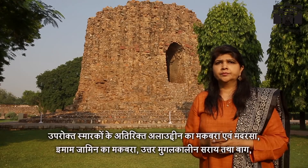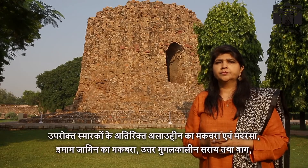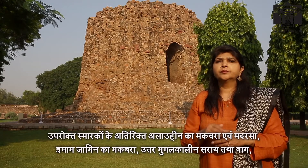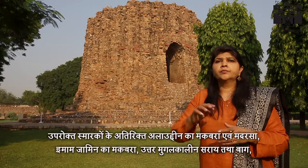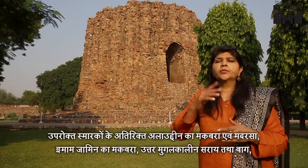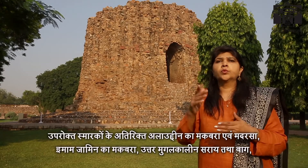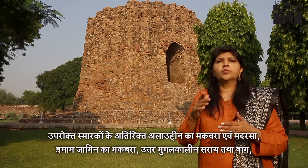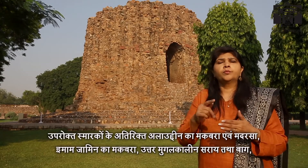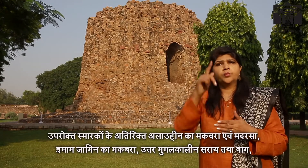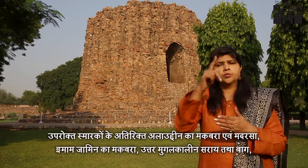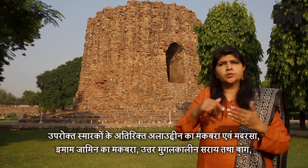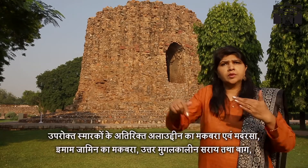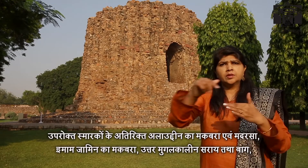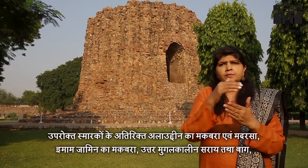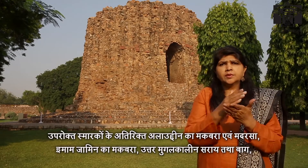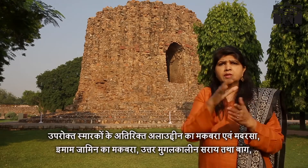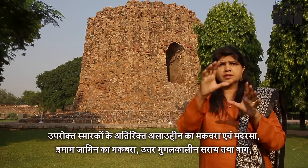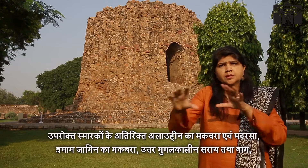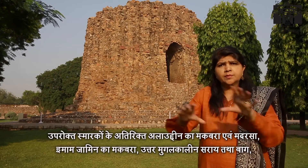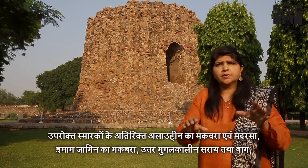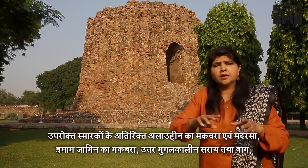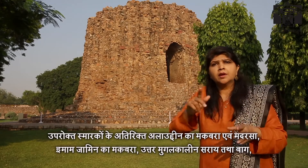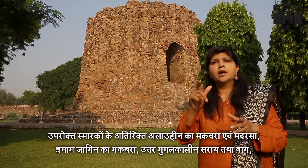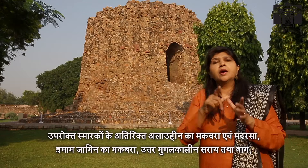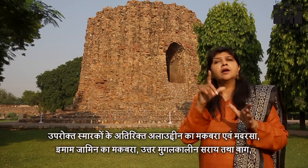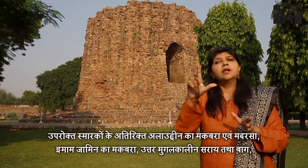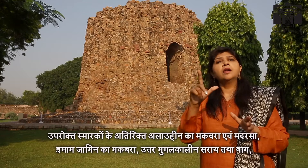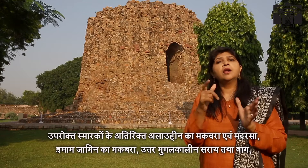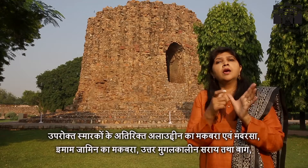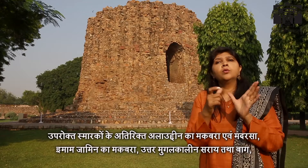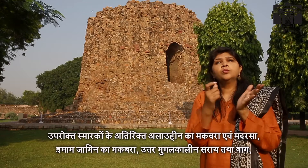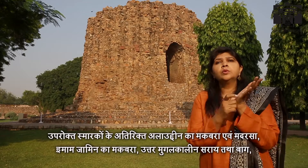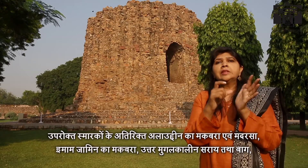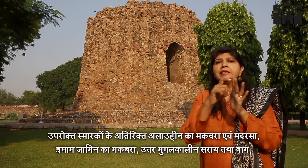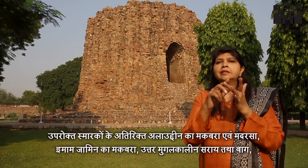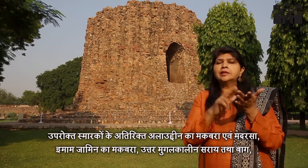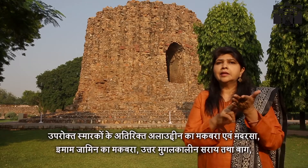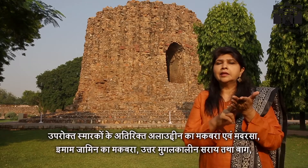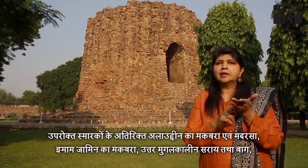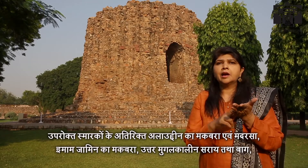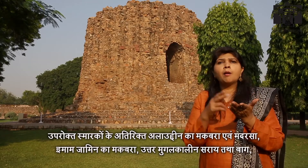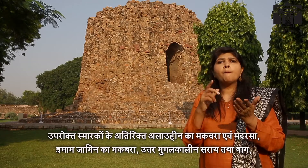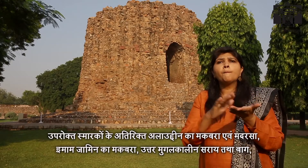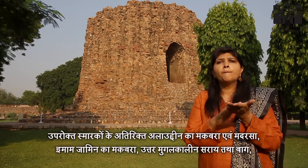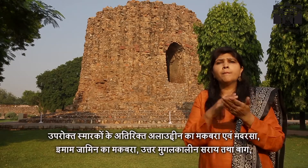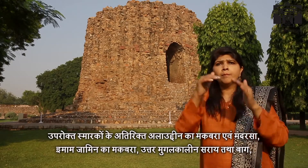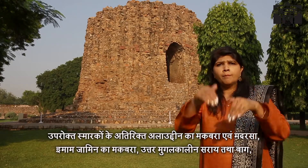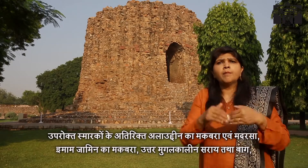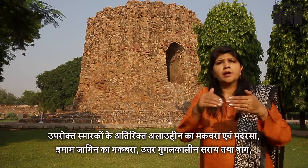इन स्मारकों के अतिरिक्त अलाउद्दीन का मकबरा एवं मदरसा, इमाम जामिन का